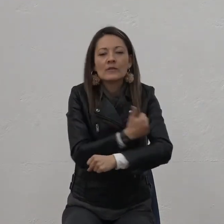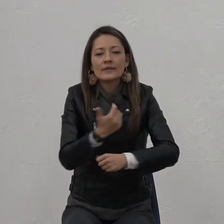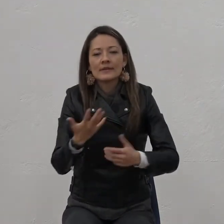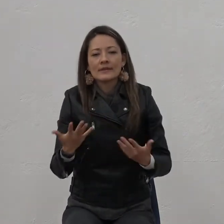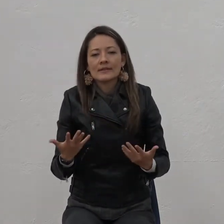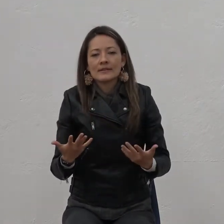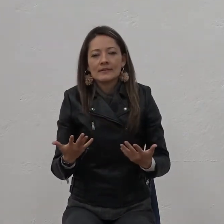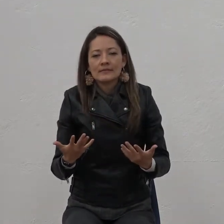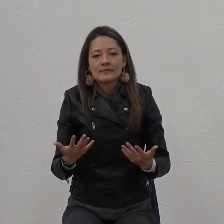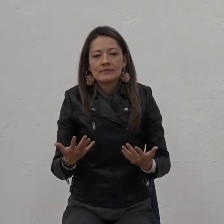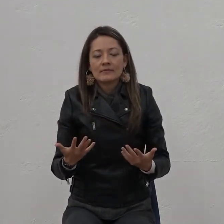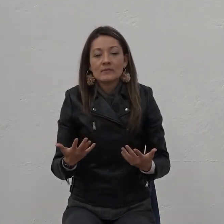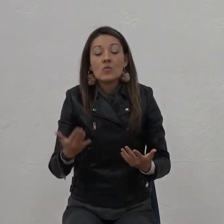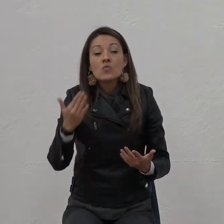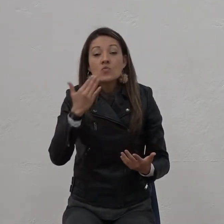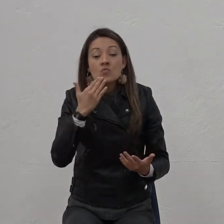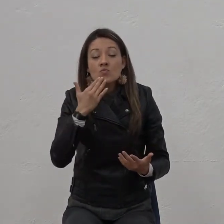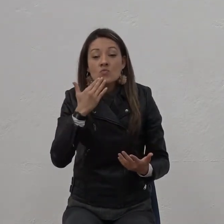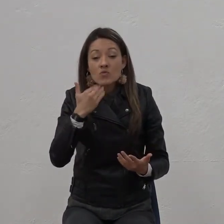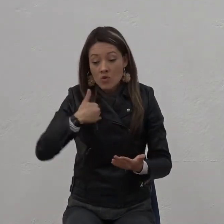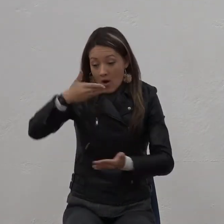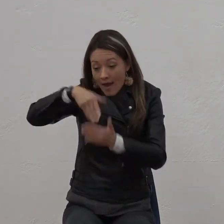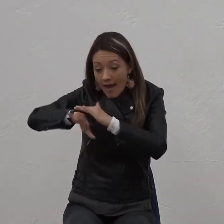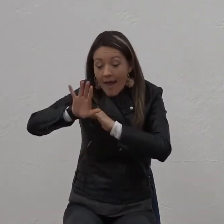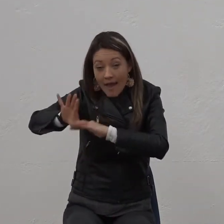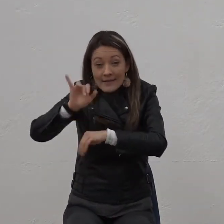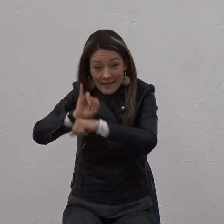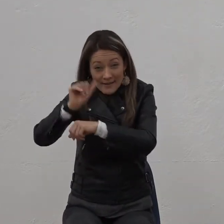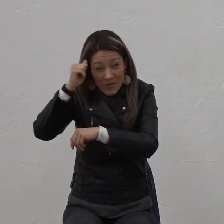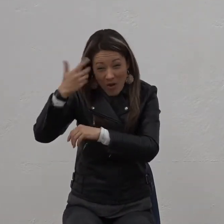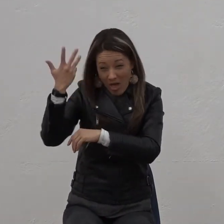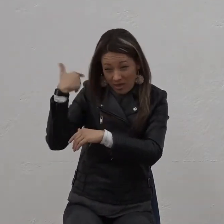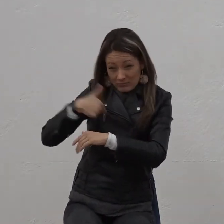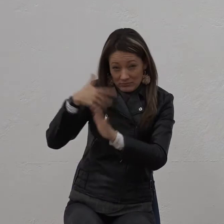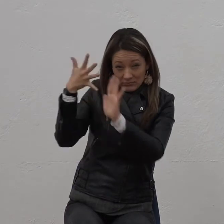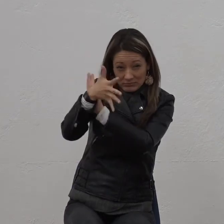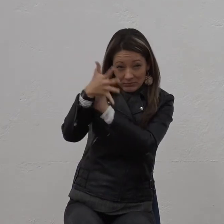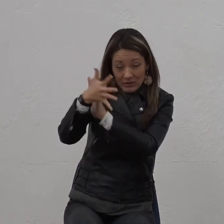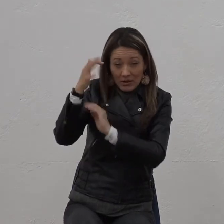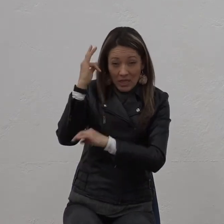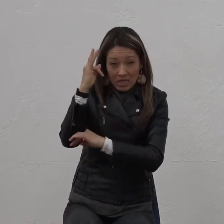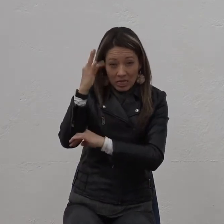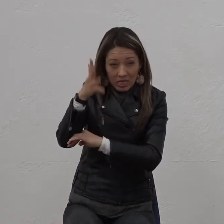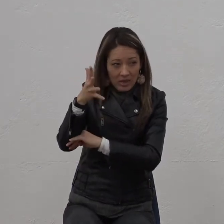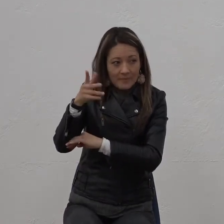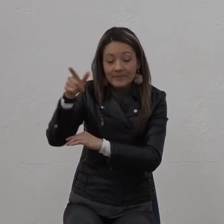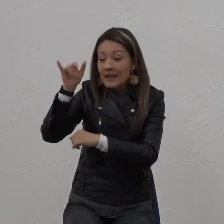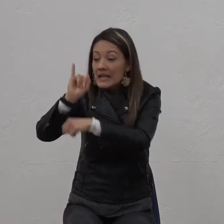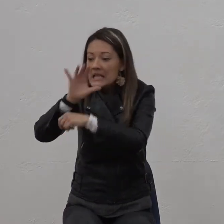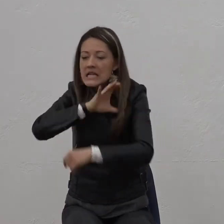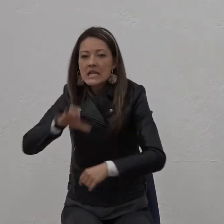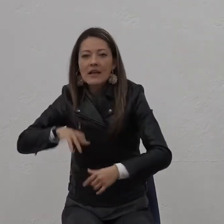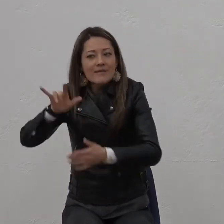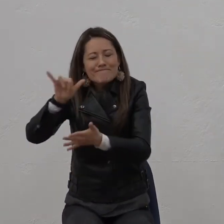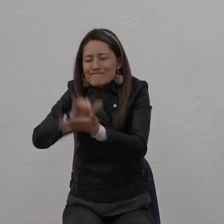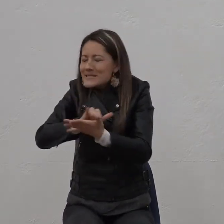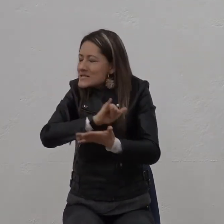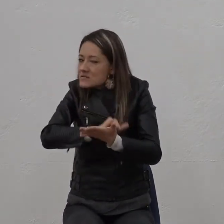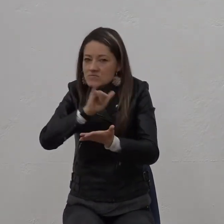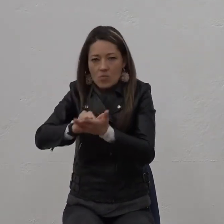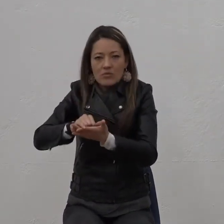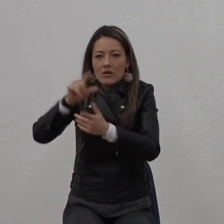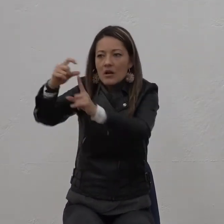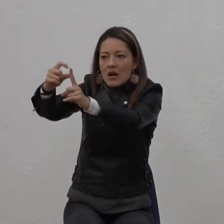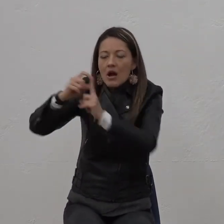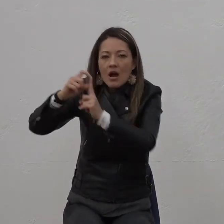autoridad. Cuando yo entré a esa iglesia, que me invitaron, esa iglesia cristiana, eso pasó en mí.